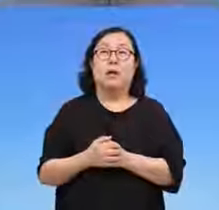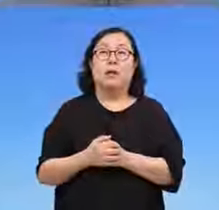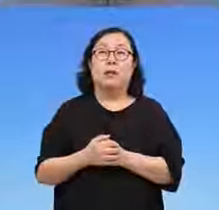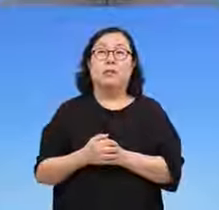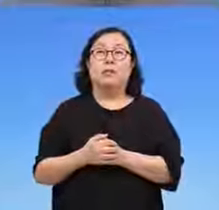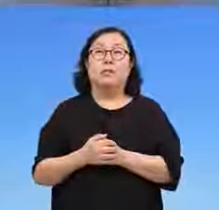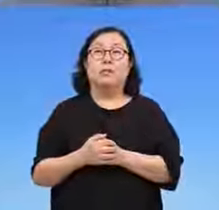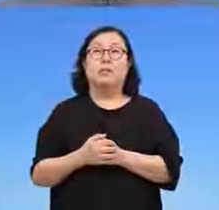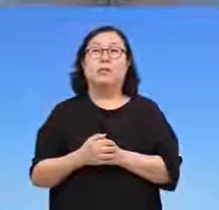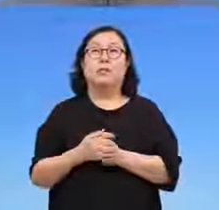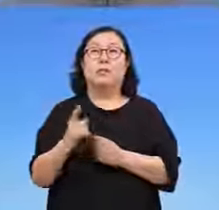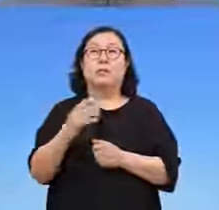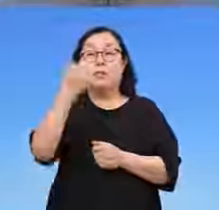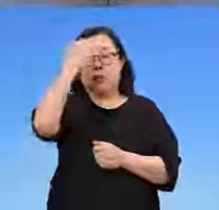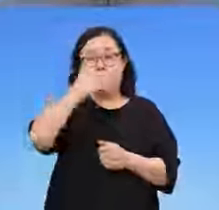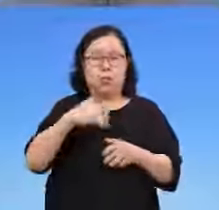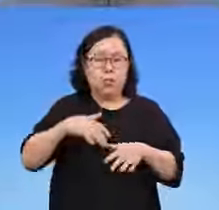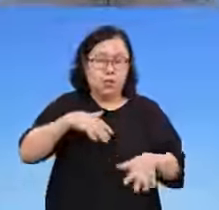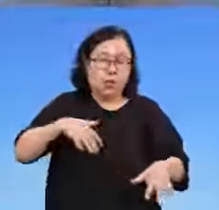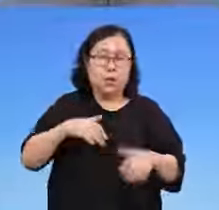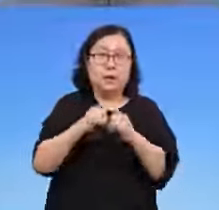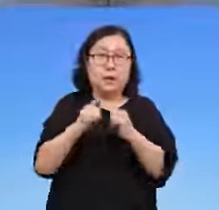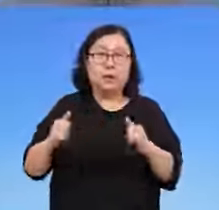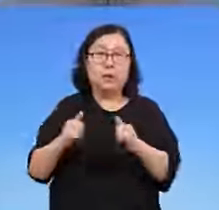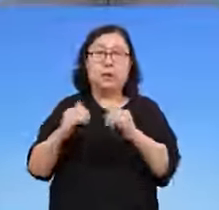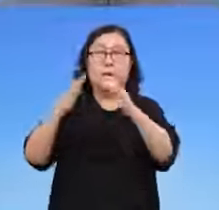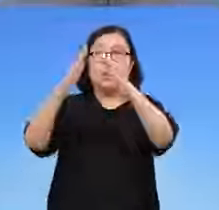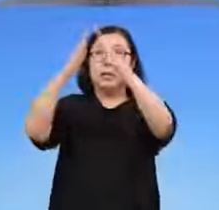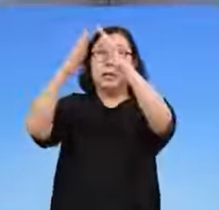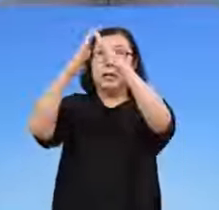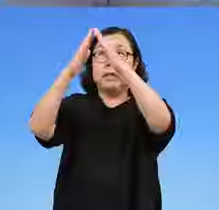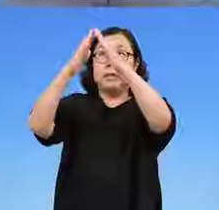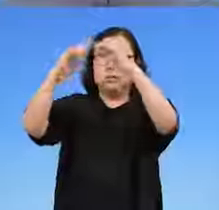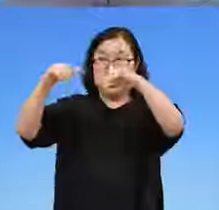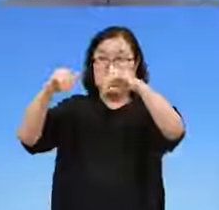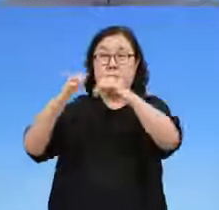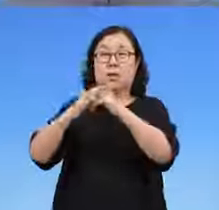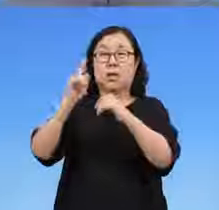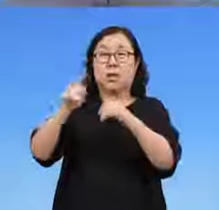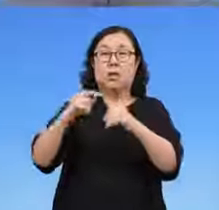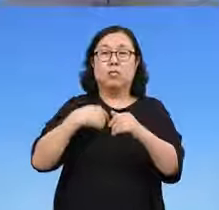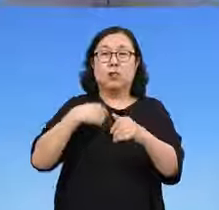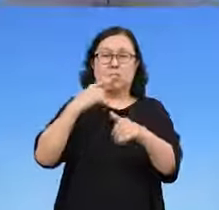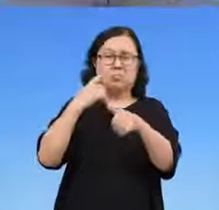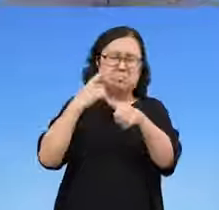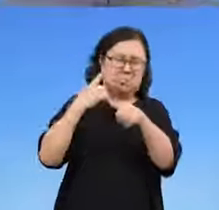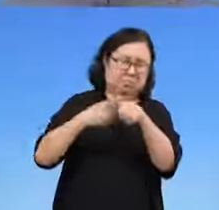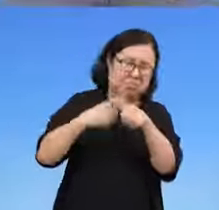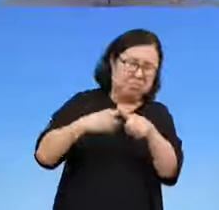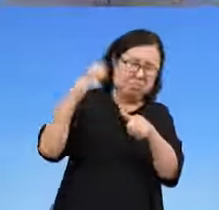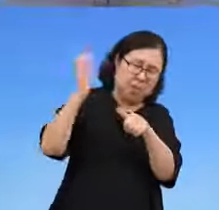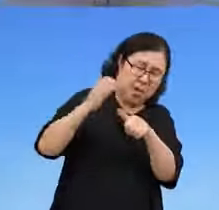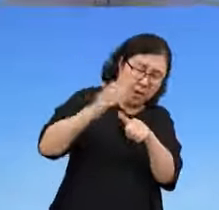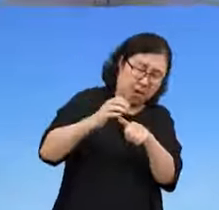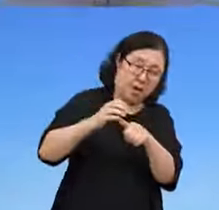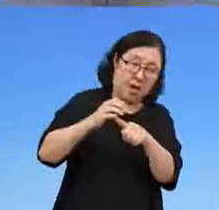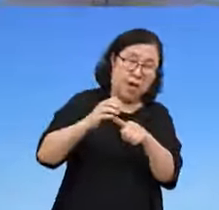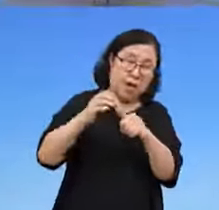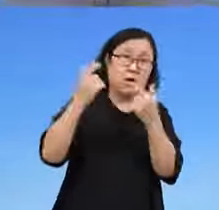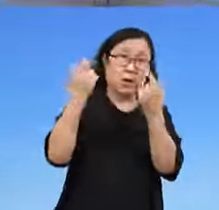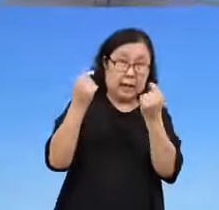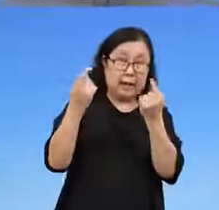정답 간단합니다. 그 중풍병자들이 지붕 뚫을 때 이거 욕먹을 짓이다, 이거 오해받을 것이다,